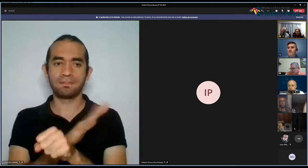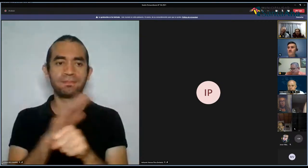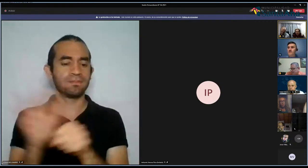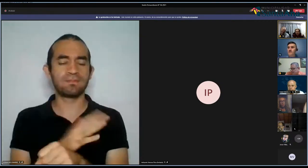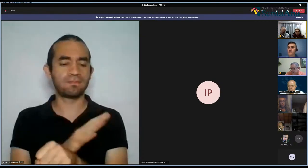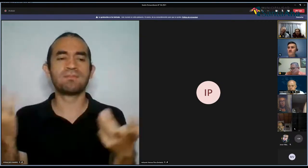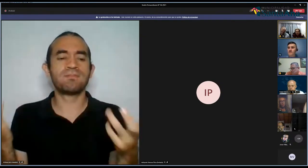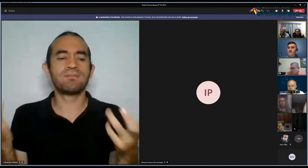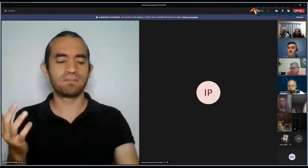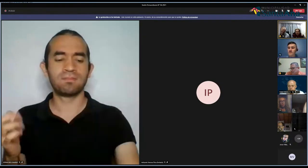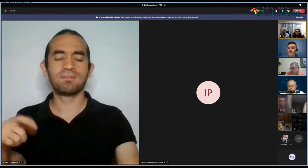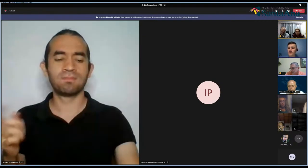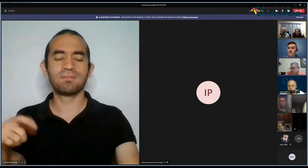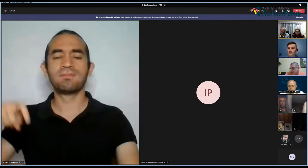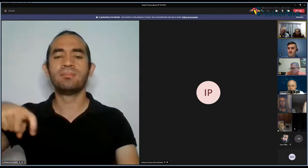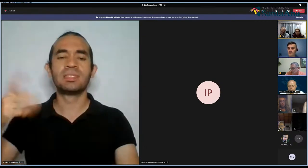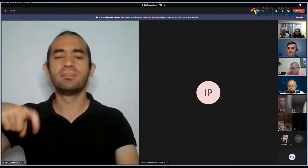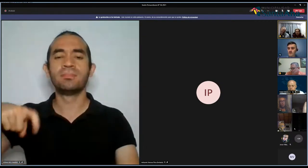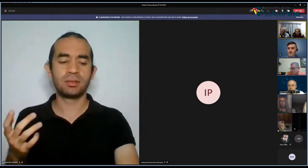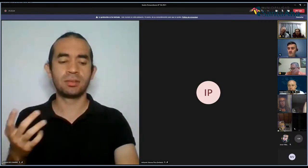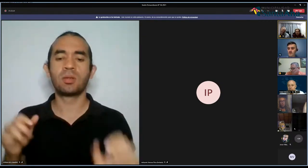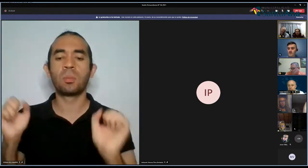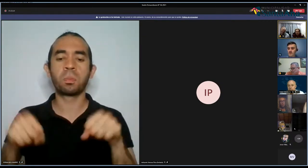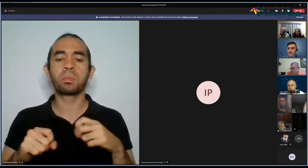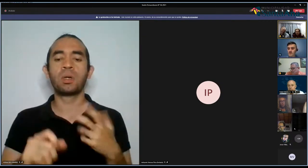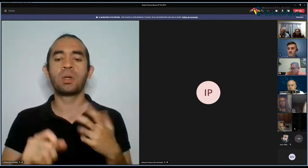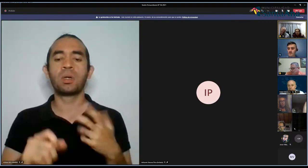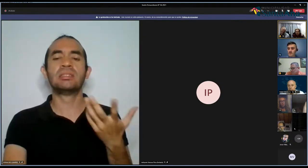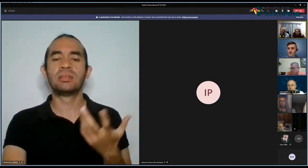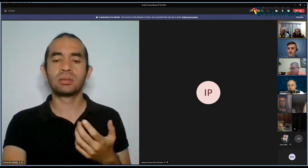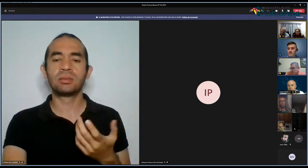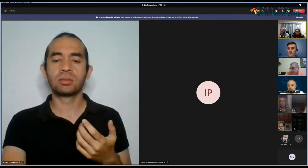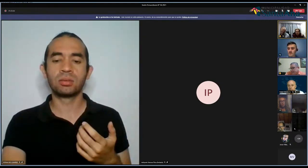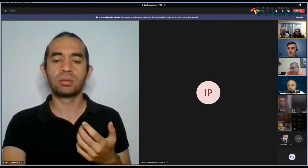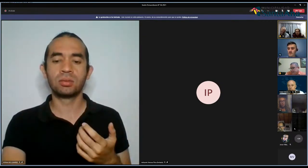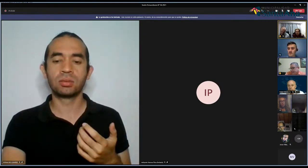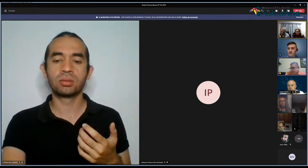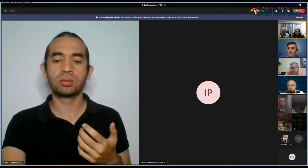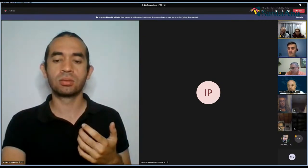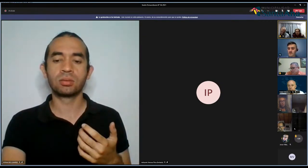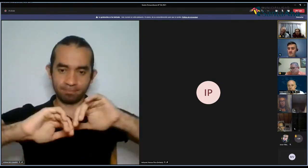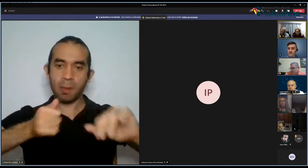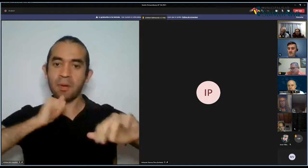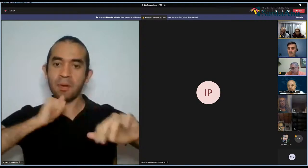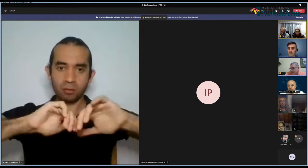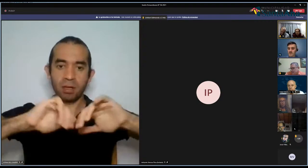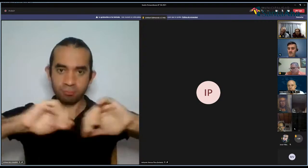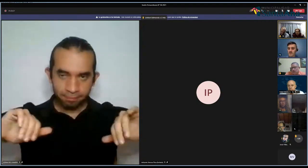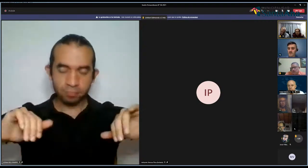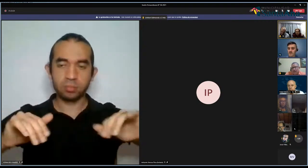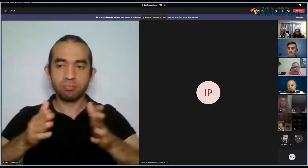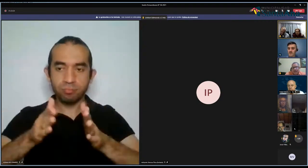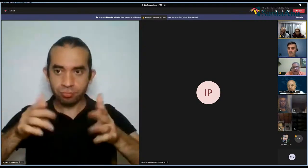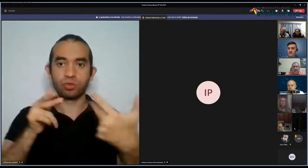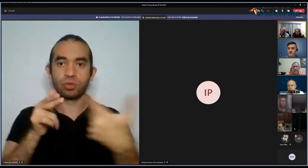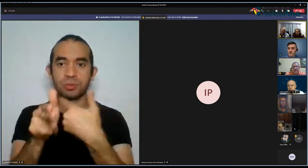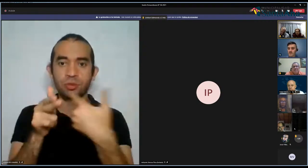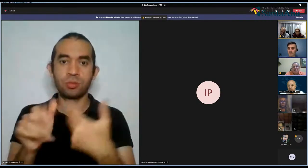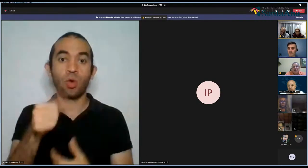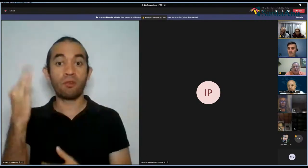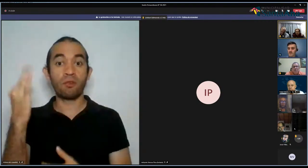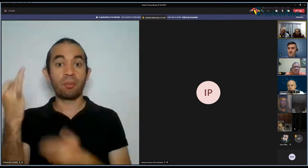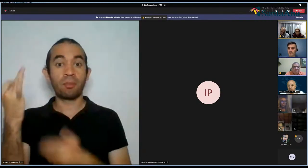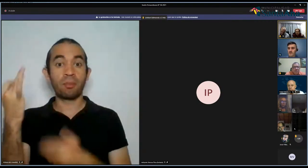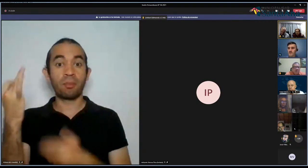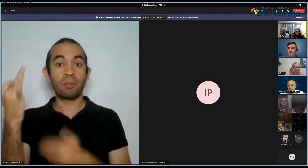requerimos que se pueda construir constituir una servidumbre si ustedes me dicen otra vía te indica que sea